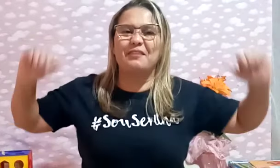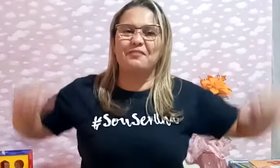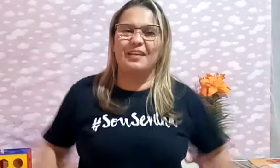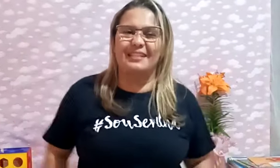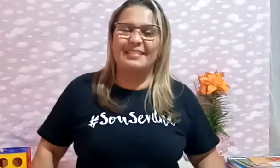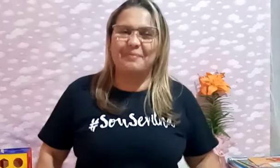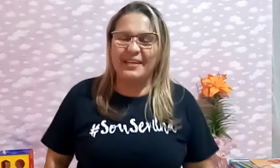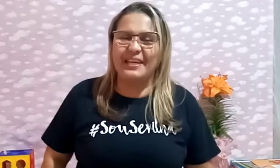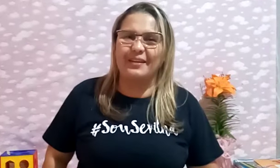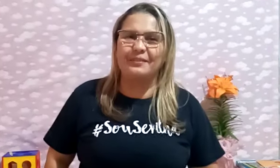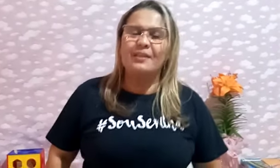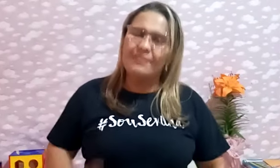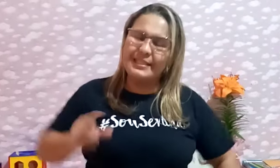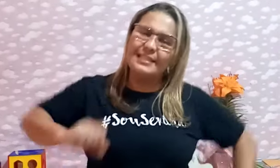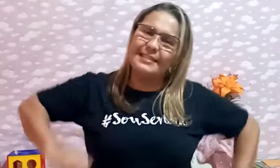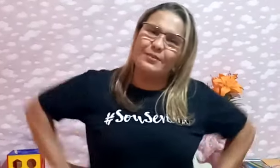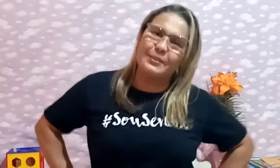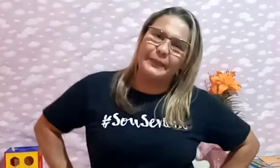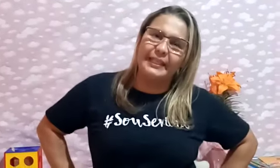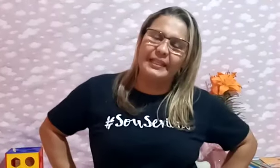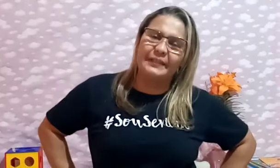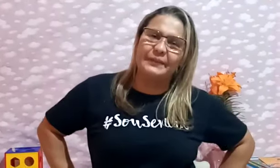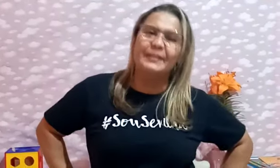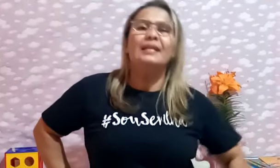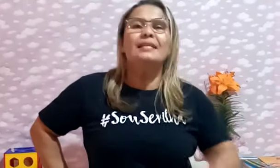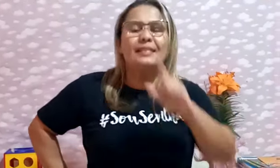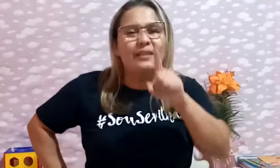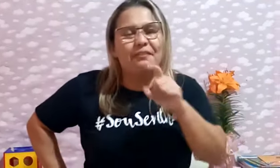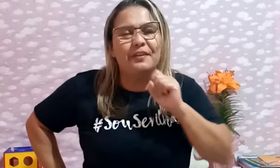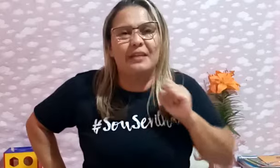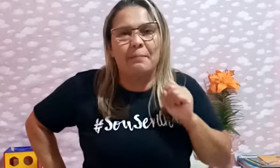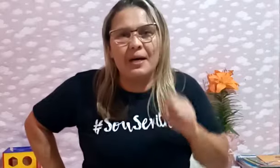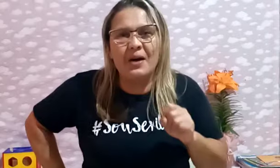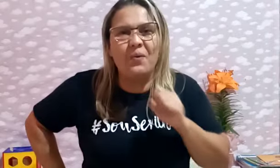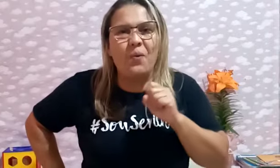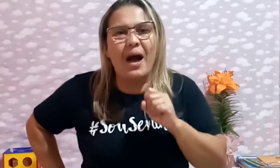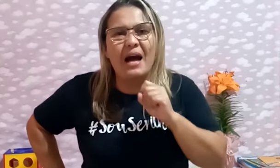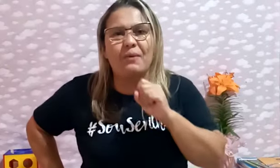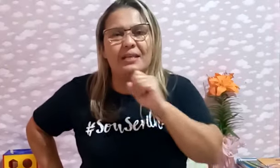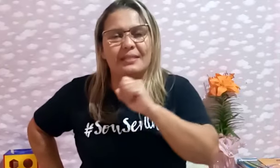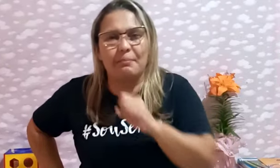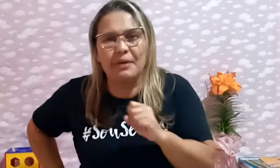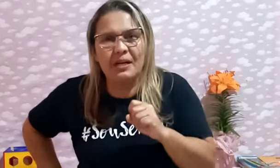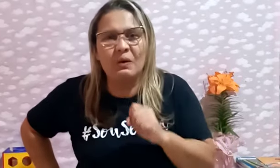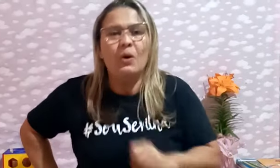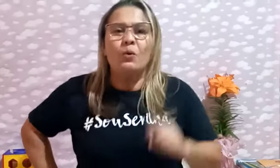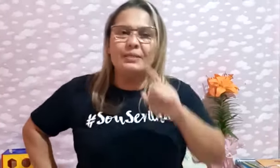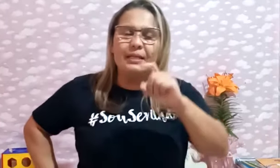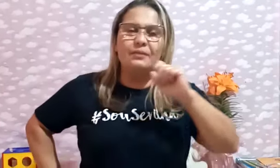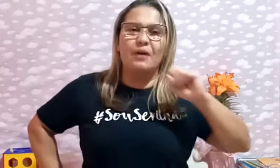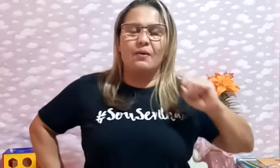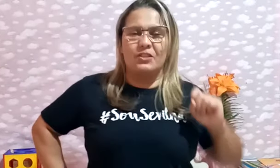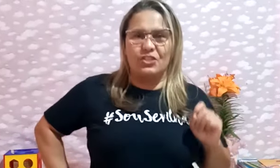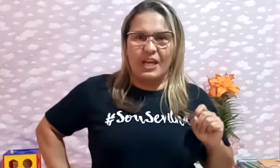na minha vida, sabiam? Vocês estão se cuidando? Estão lavando a mão com água e sabão, usando álcool em